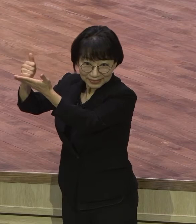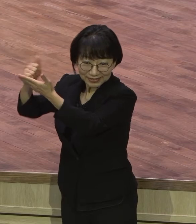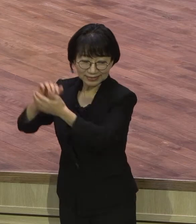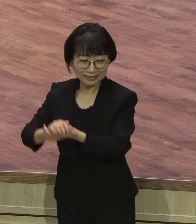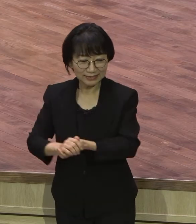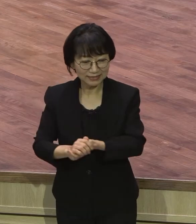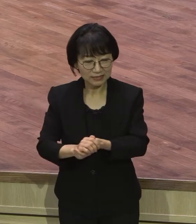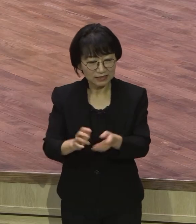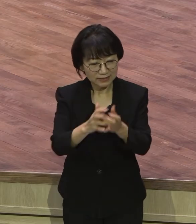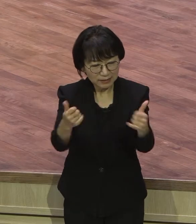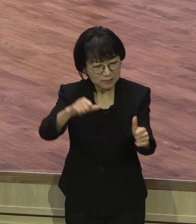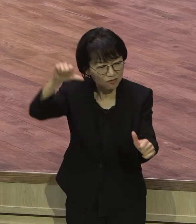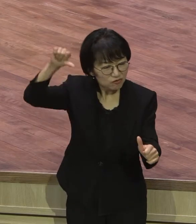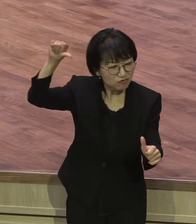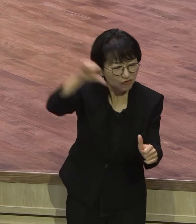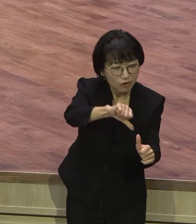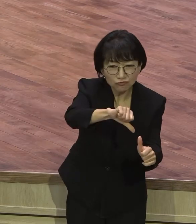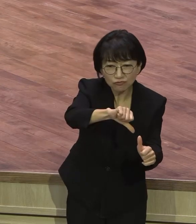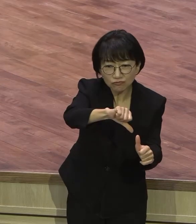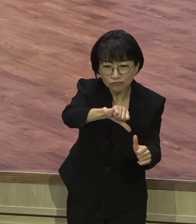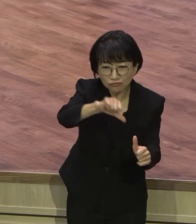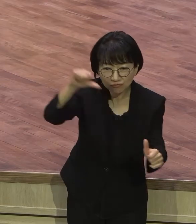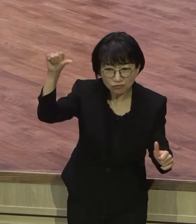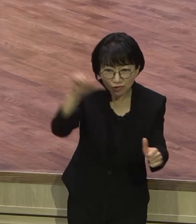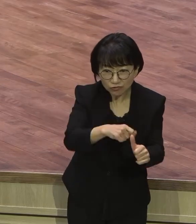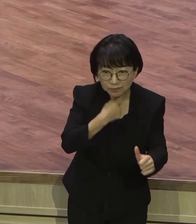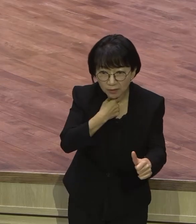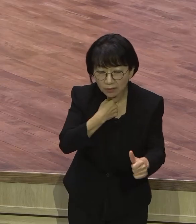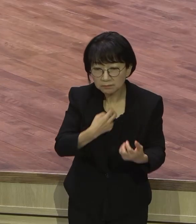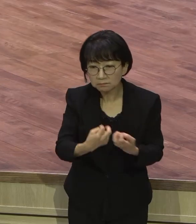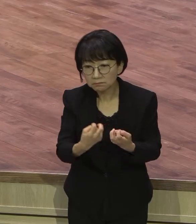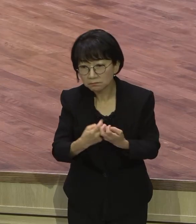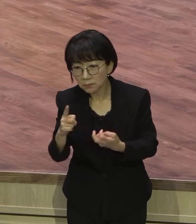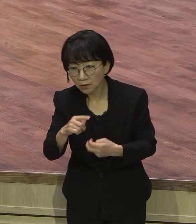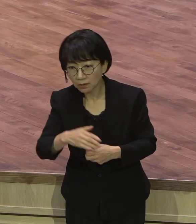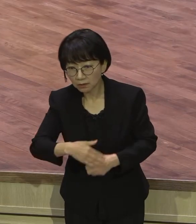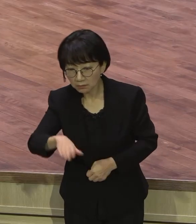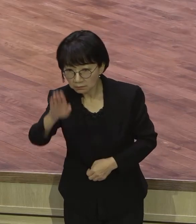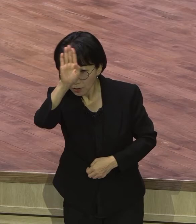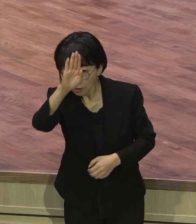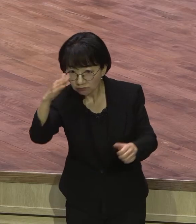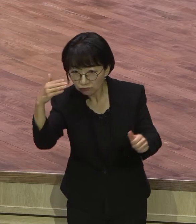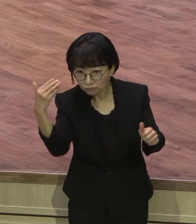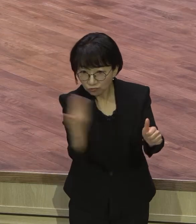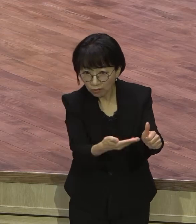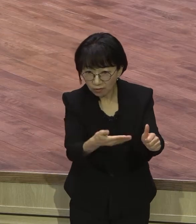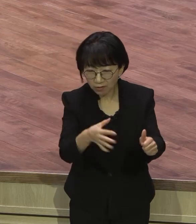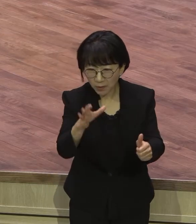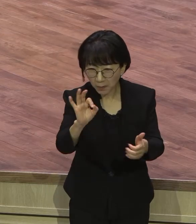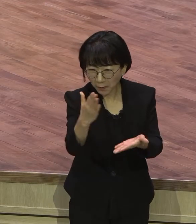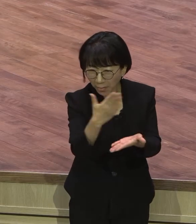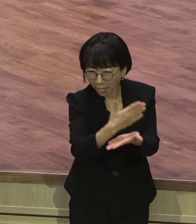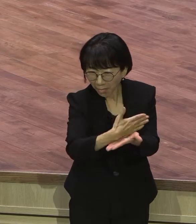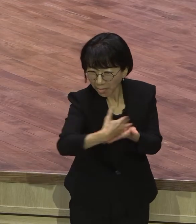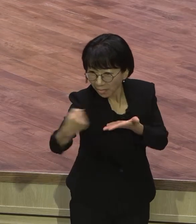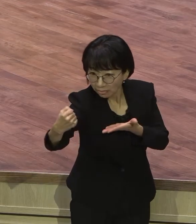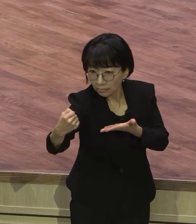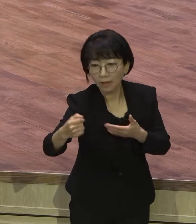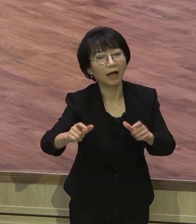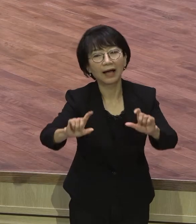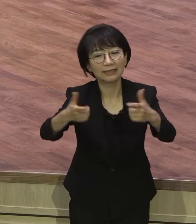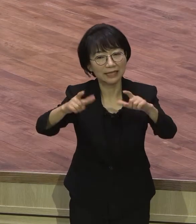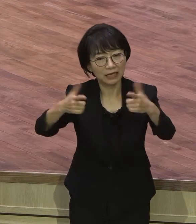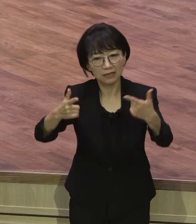사람들을 저주하시려고 하면 병으로나 가난으로나 물질적으로 저주하는 것이